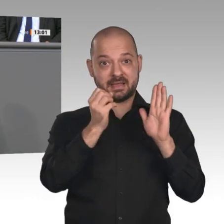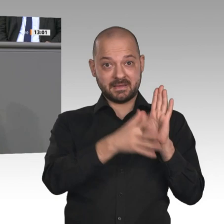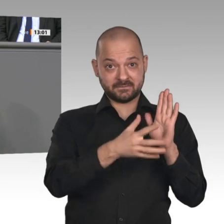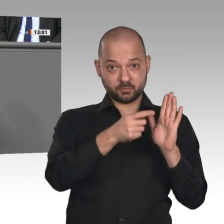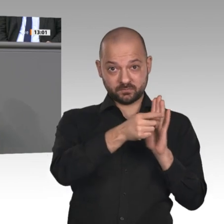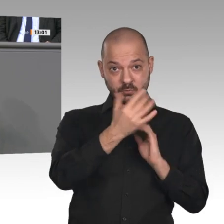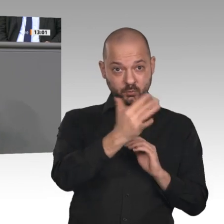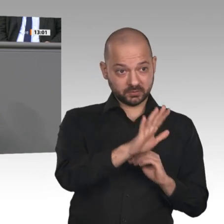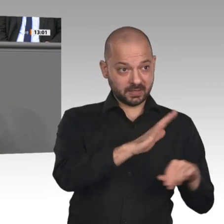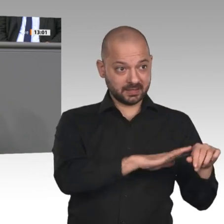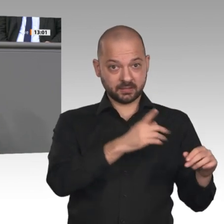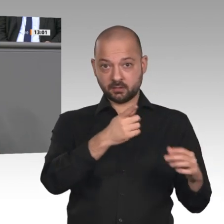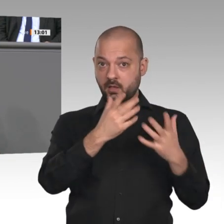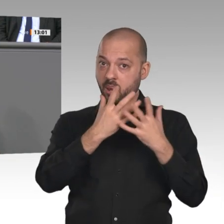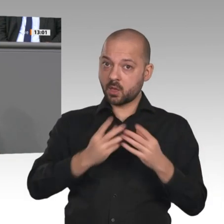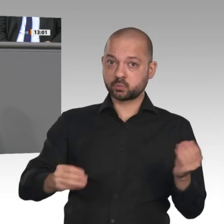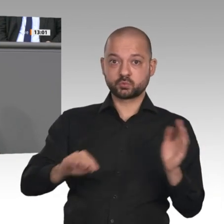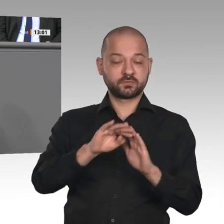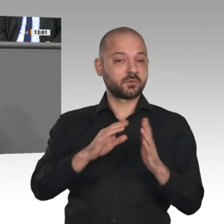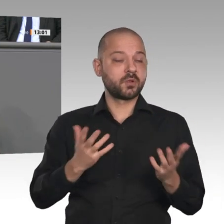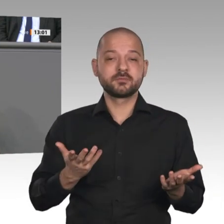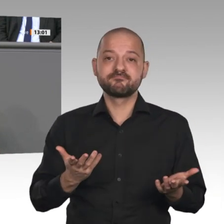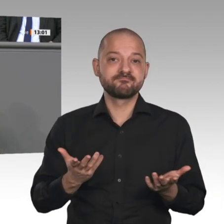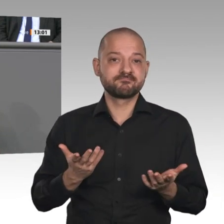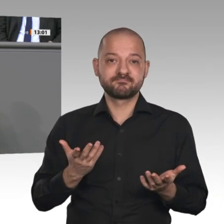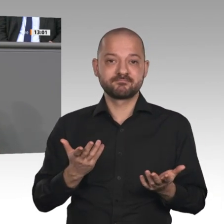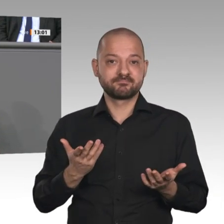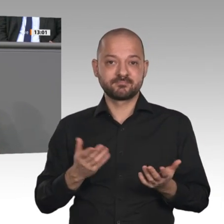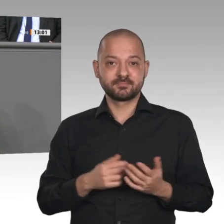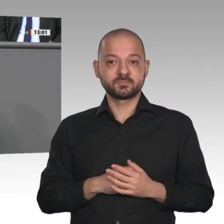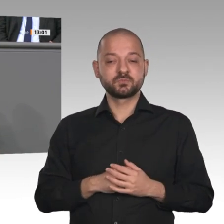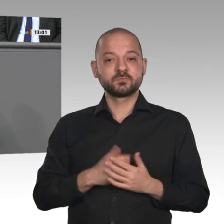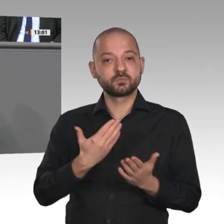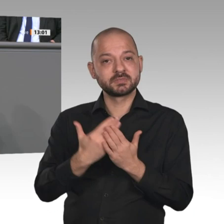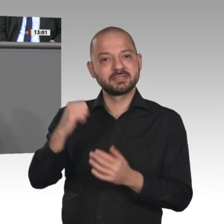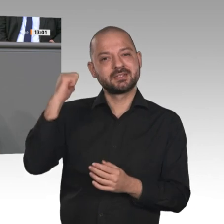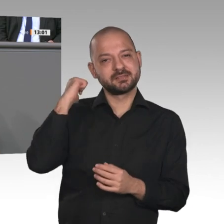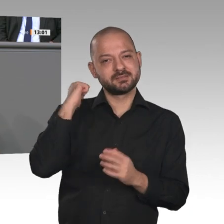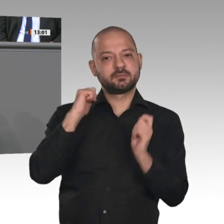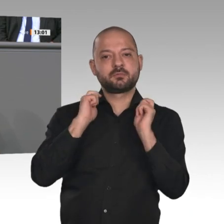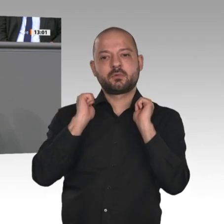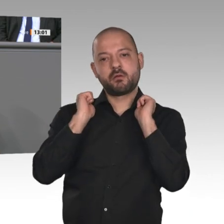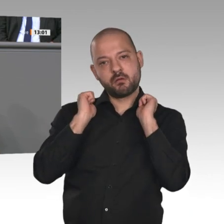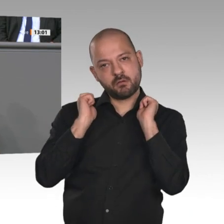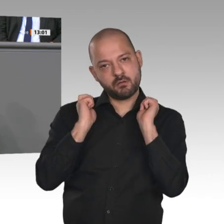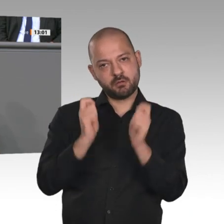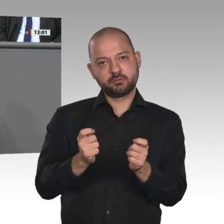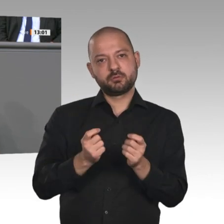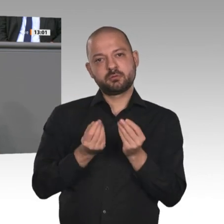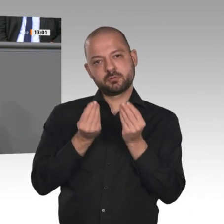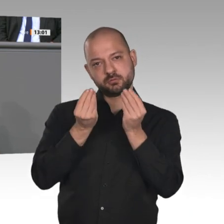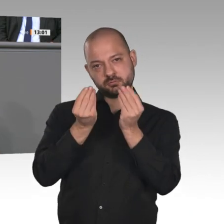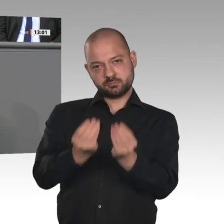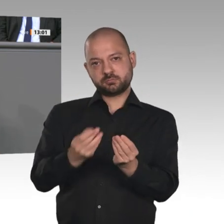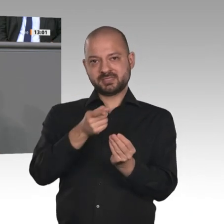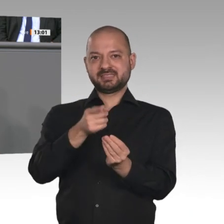vollständig beseitigen. Ein verbesserter Punkt ist hier, dass die Grünen erst gestern allerdings einen Antrag eingebracht haben, der diesen Punkt beseitigt.